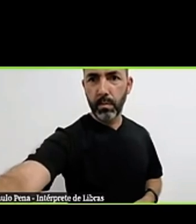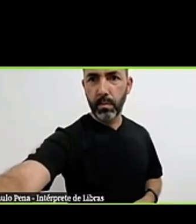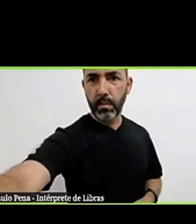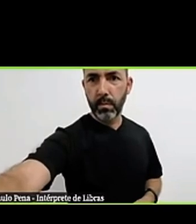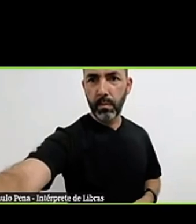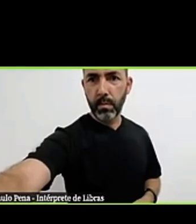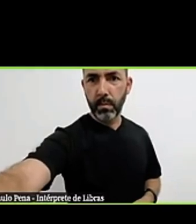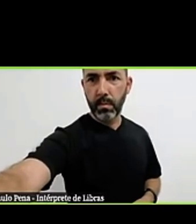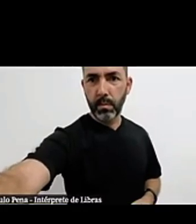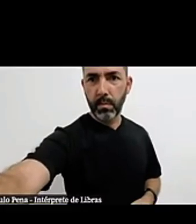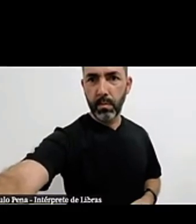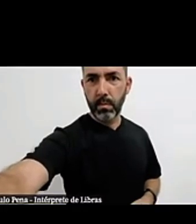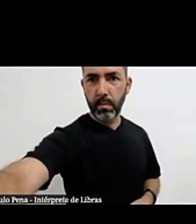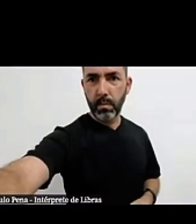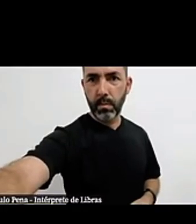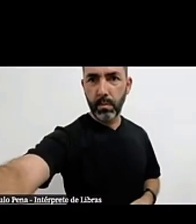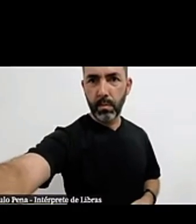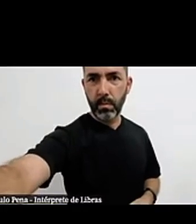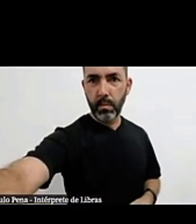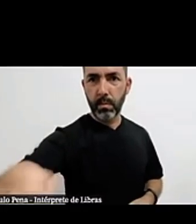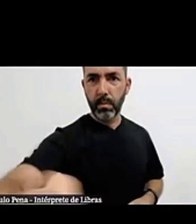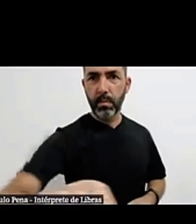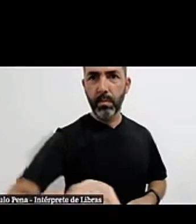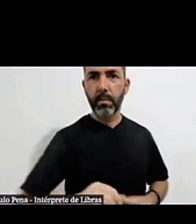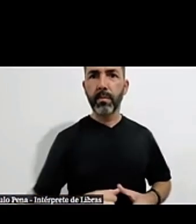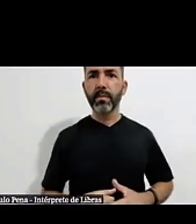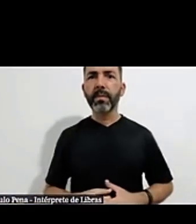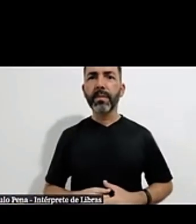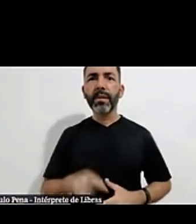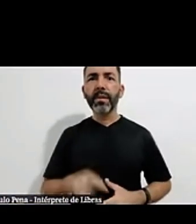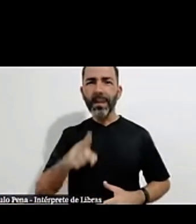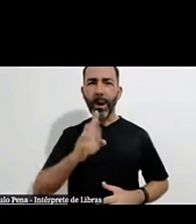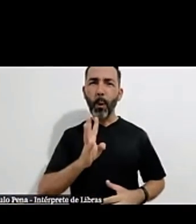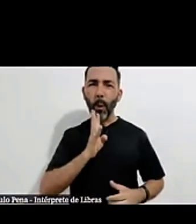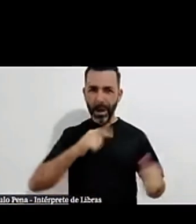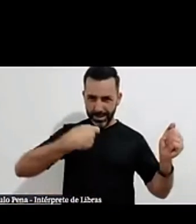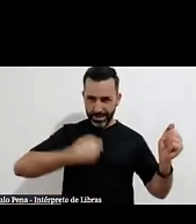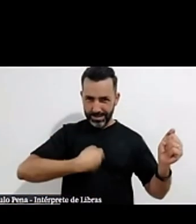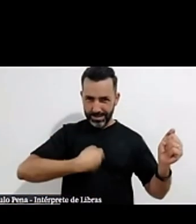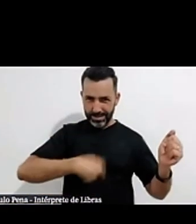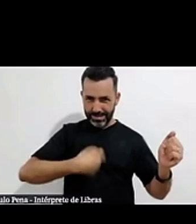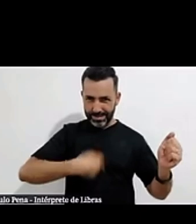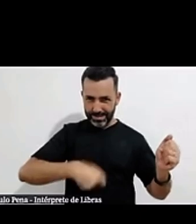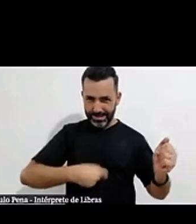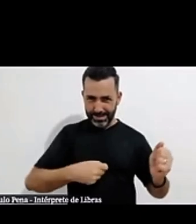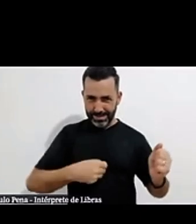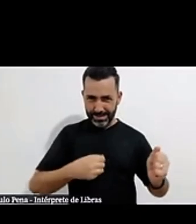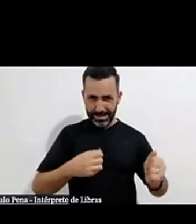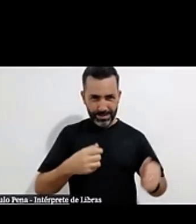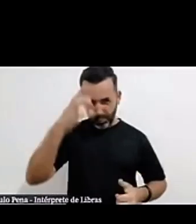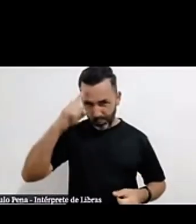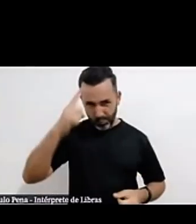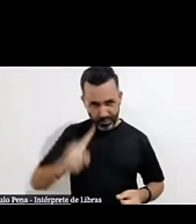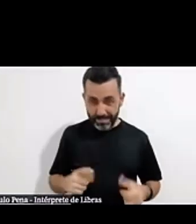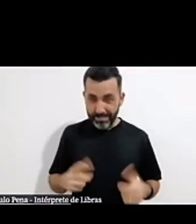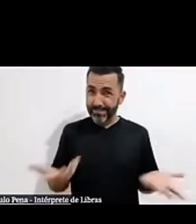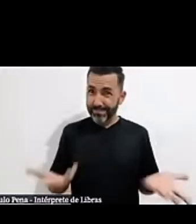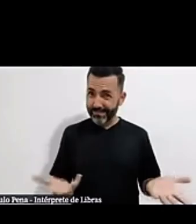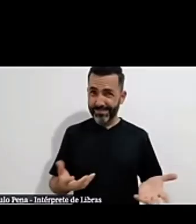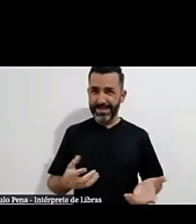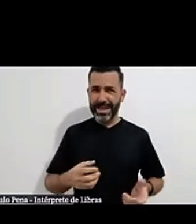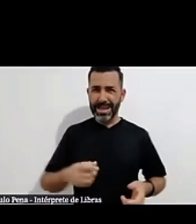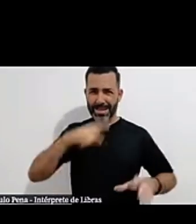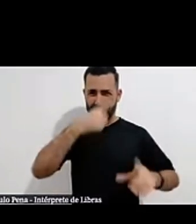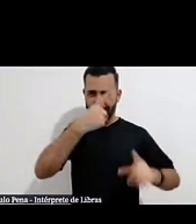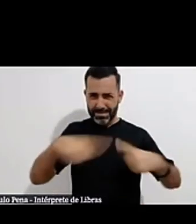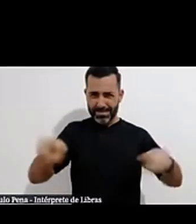um instrumento desafinado, é horrível, né? Então, a mesma coisa é a arritmia, né? É uma ausência de